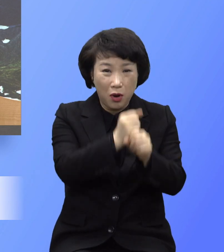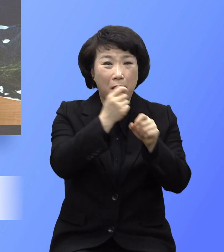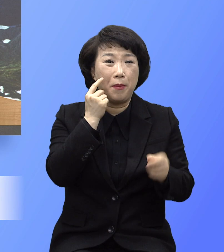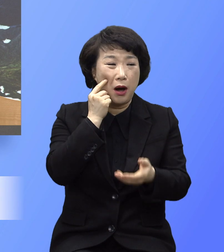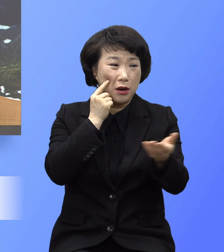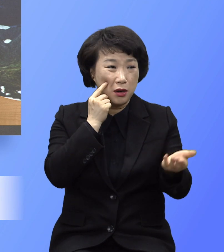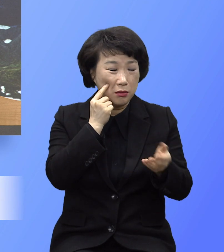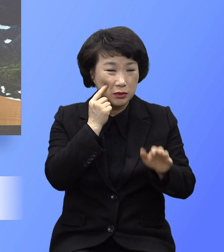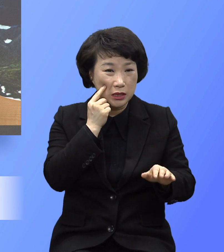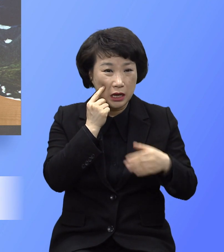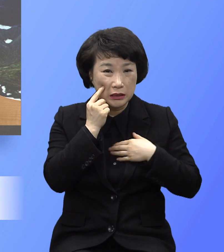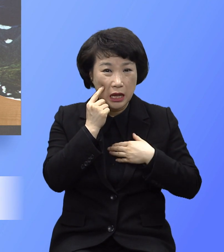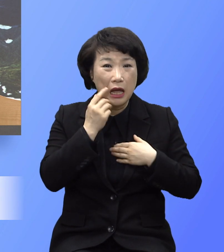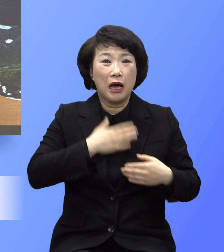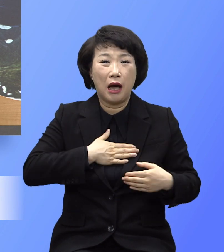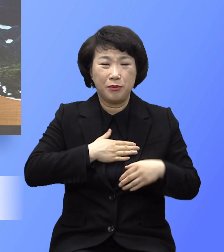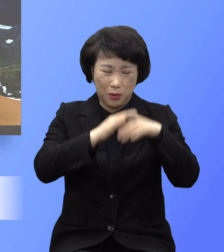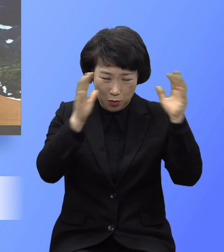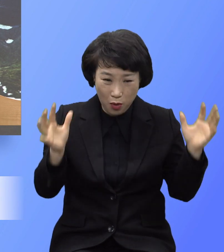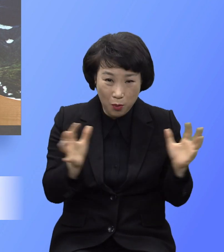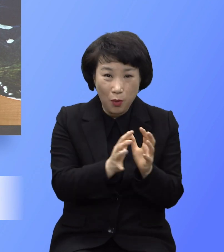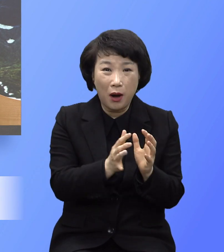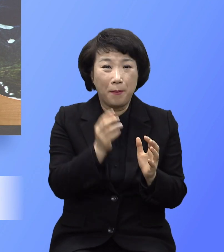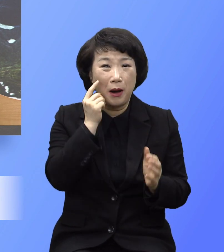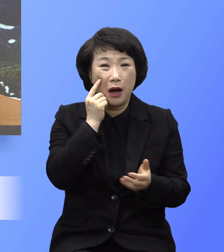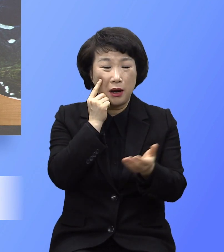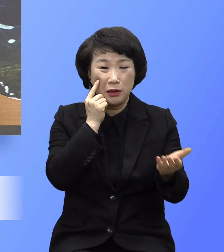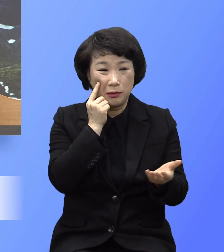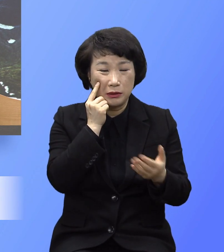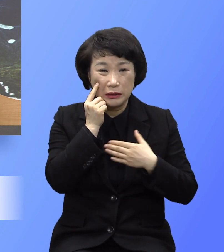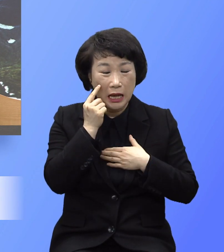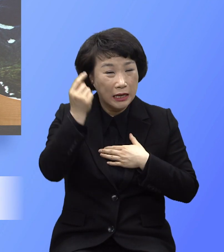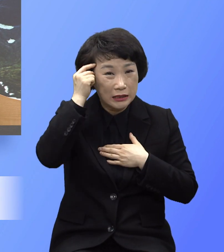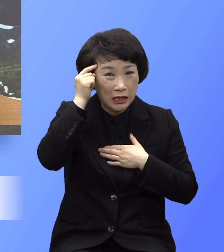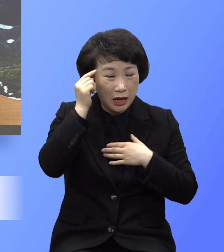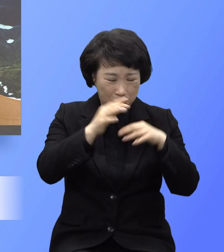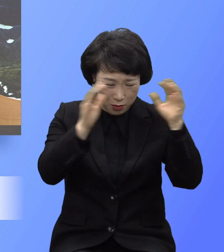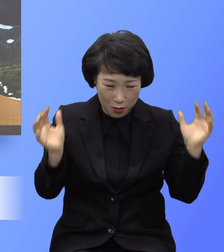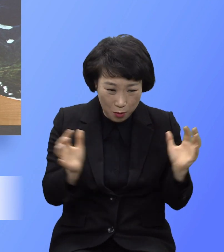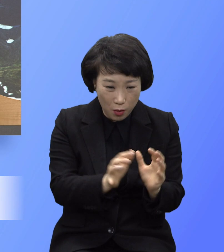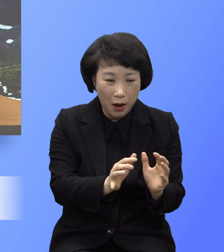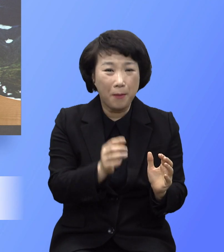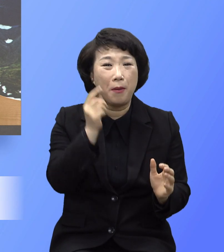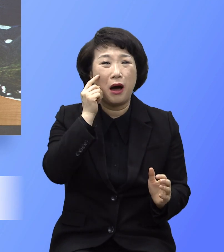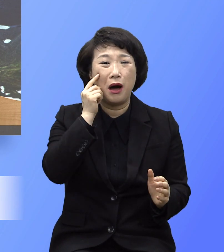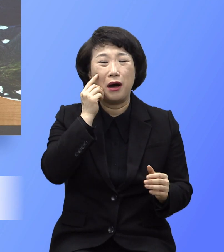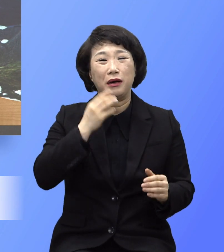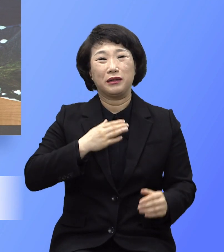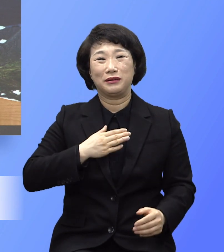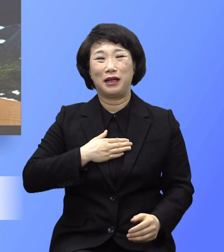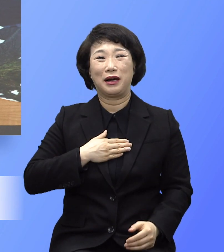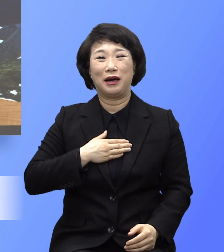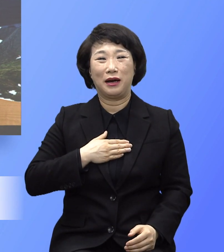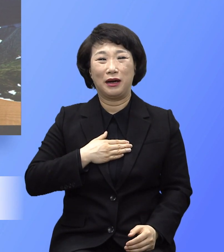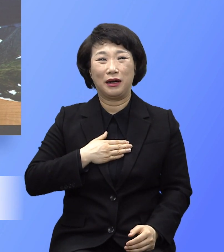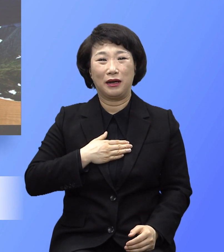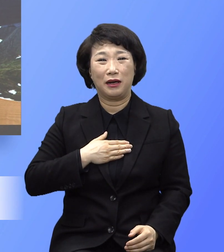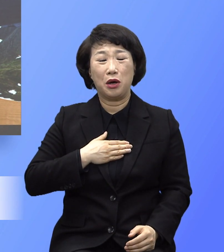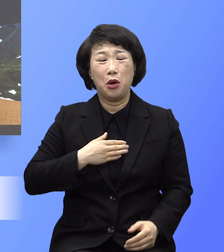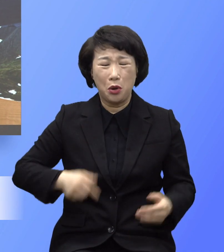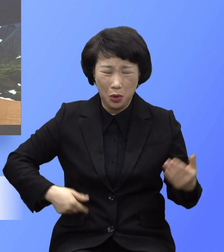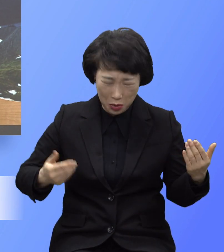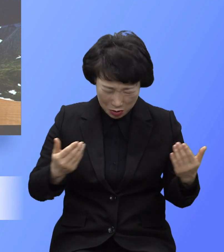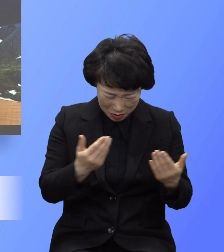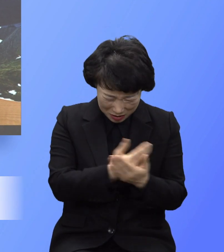총동원해서, 내 감성을 총동원해서, 내 의지를 총동원해서